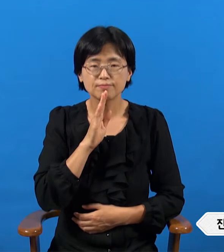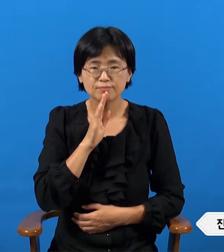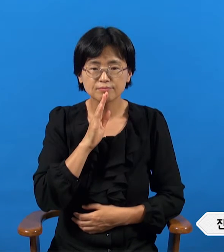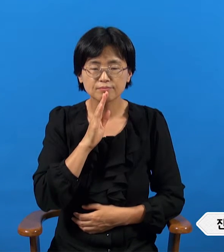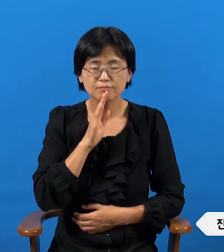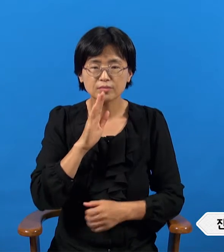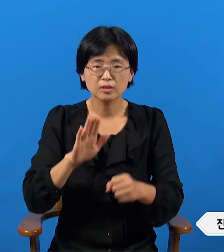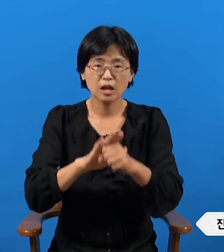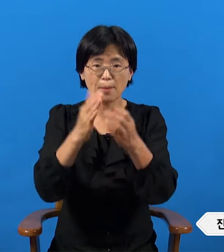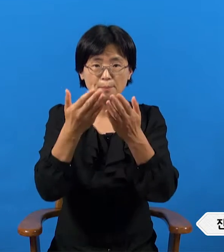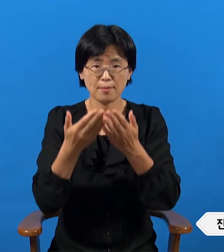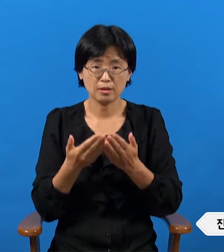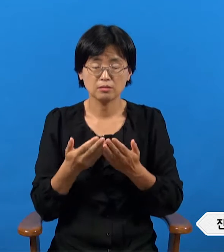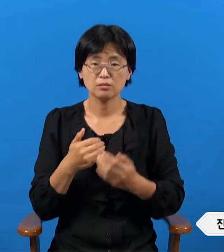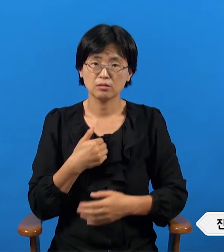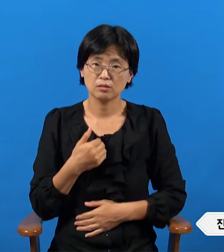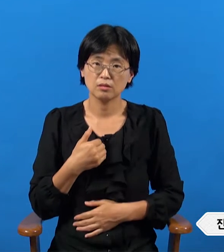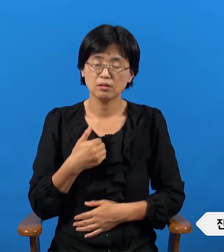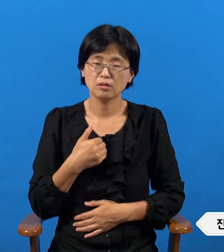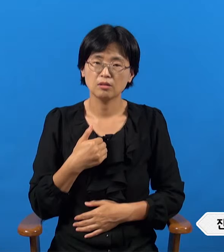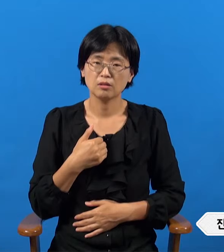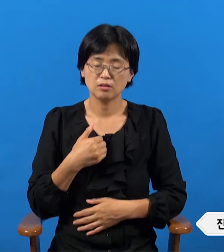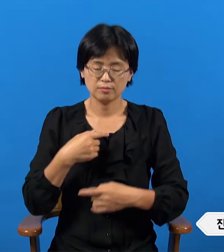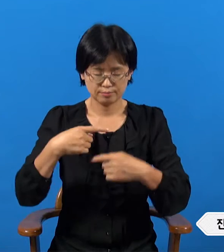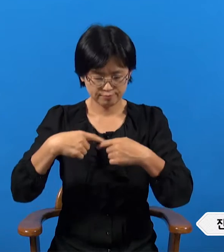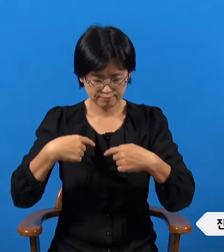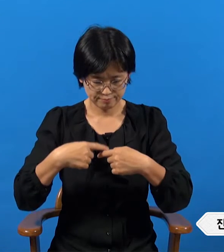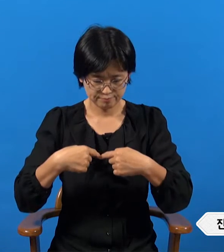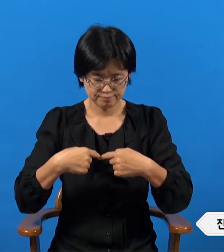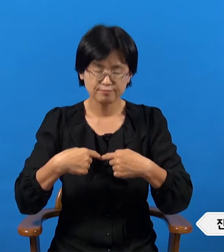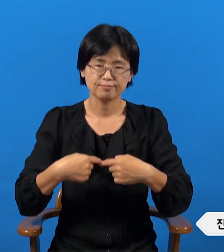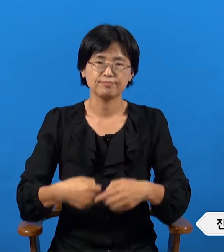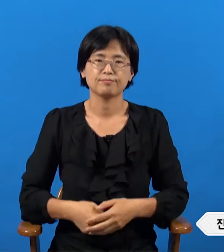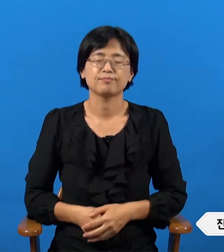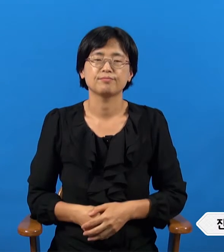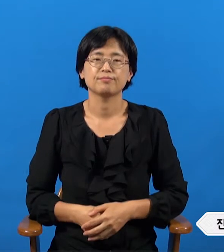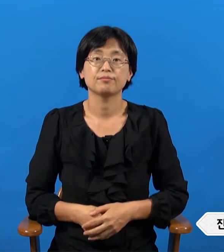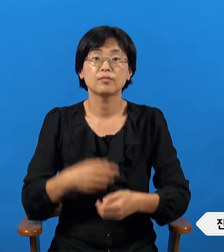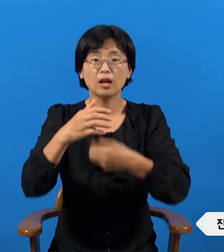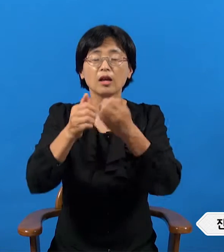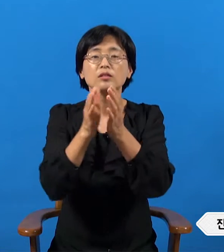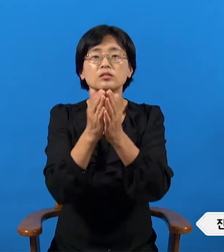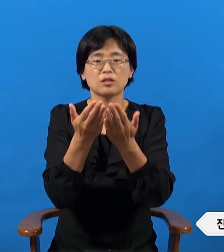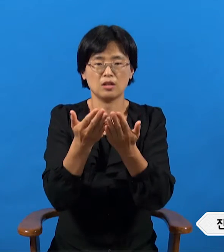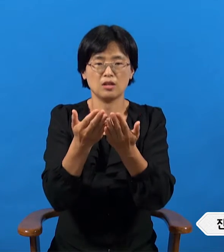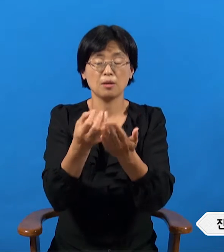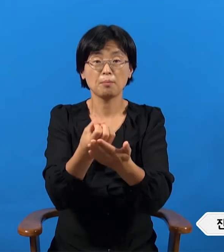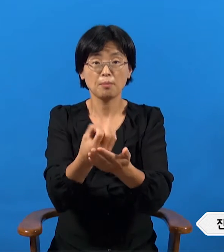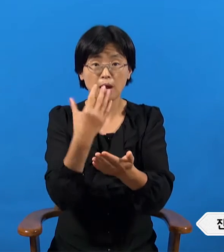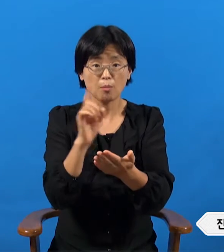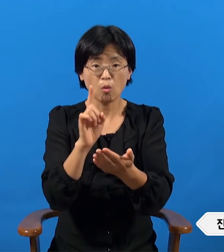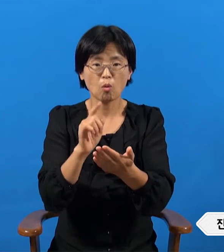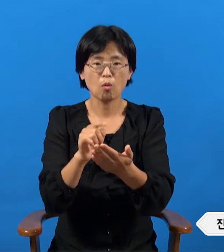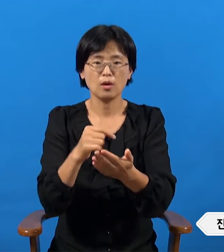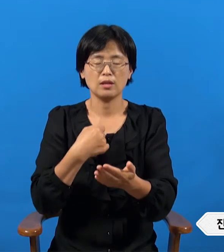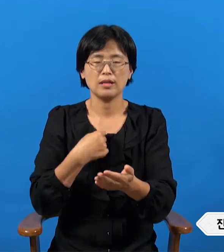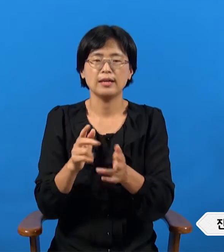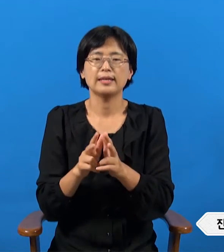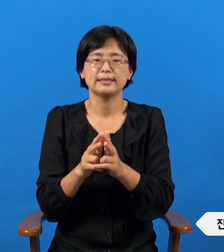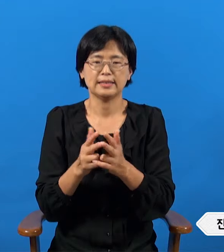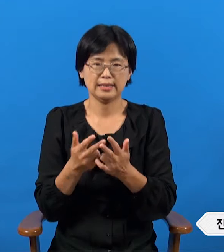나는 정말 사랑받을 만한 존재인가? 성경은 우리에게 말씀합니다. 내